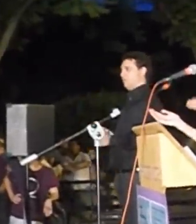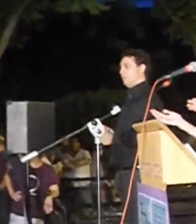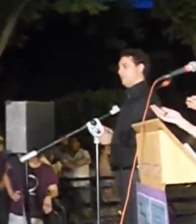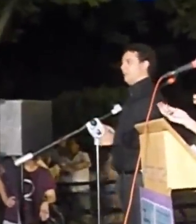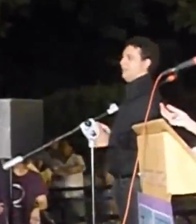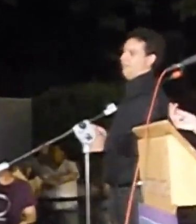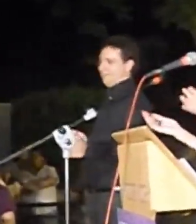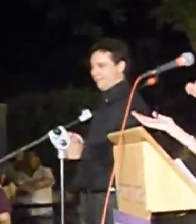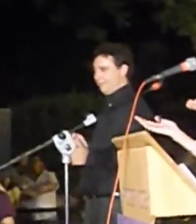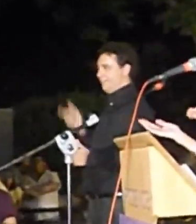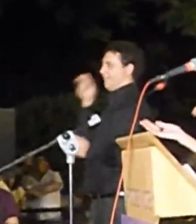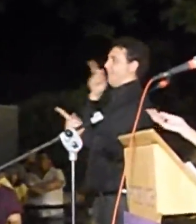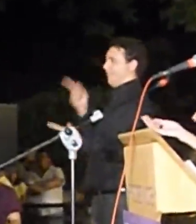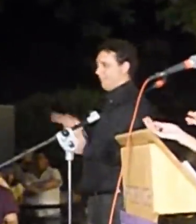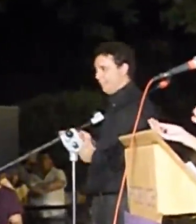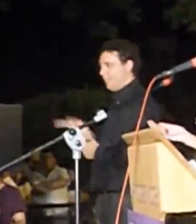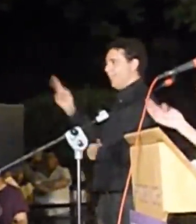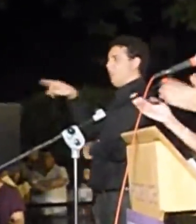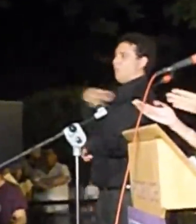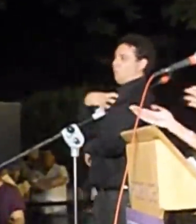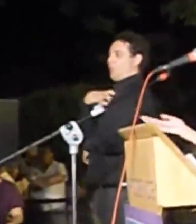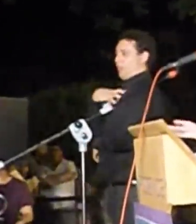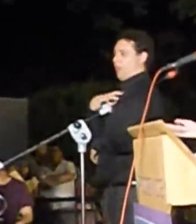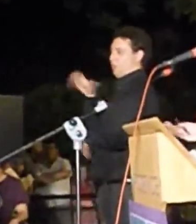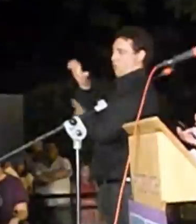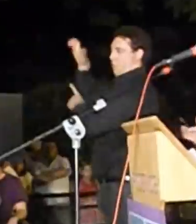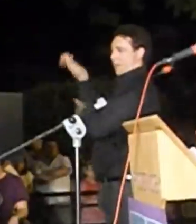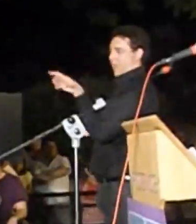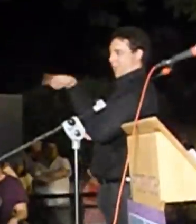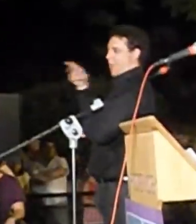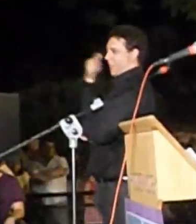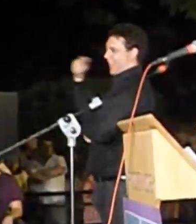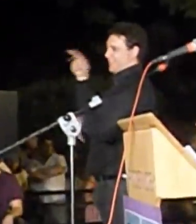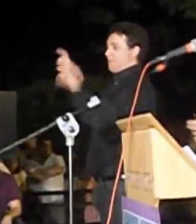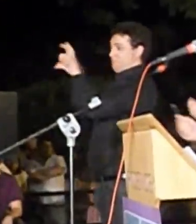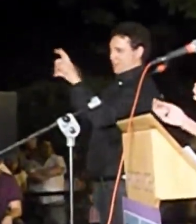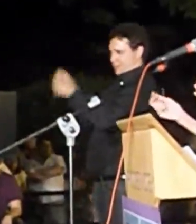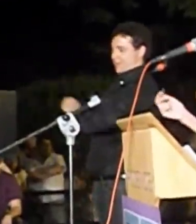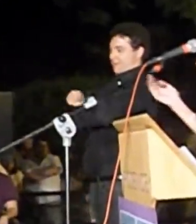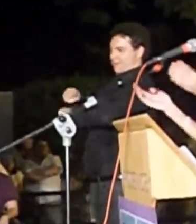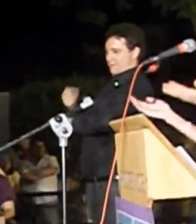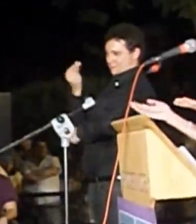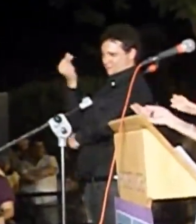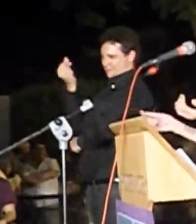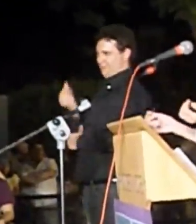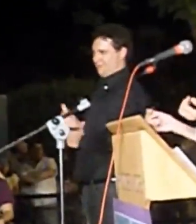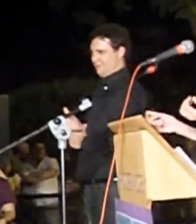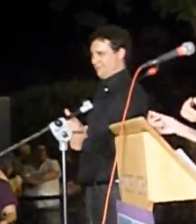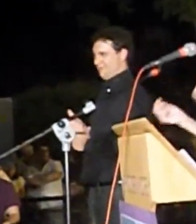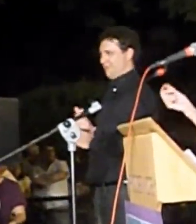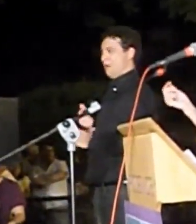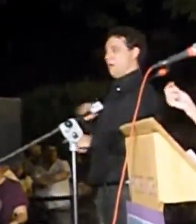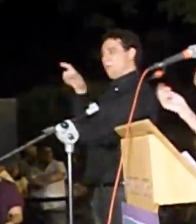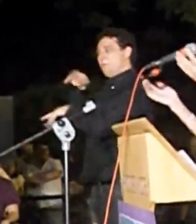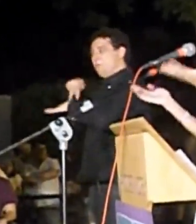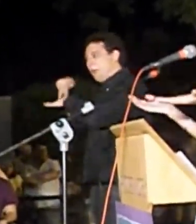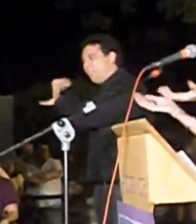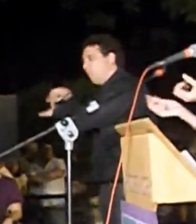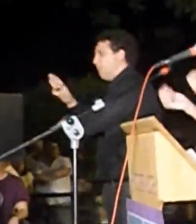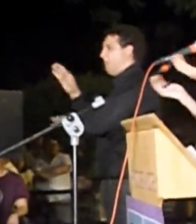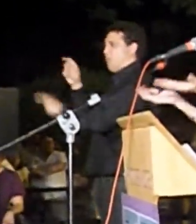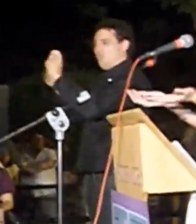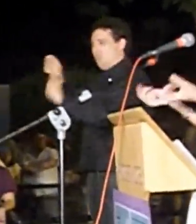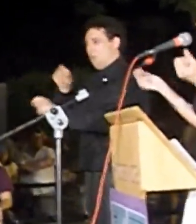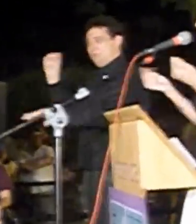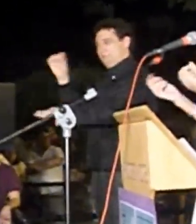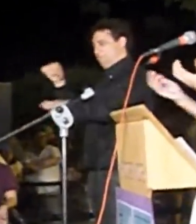interés que tienen estos funcionarios y la comisión europea por tanto en escuchar a la gente Eh en